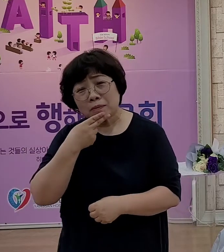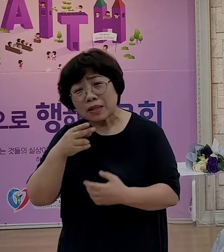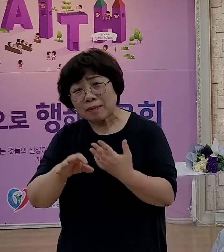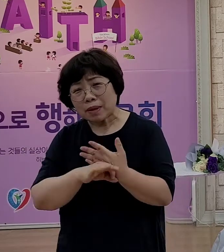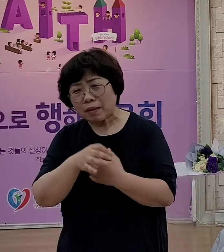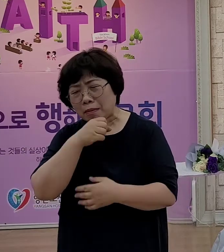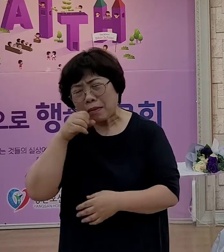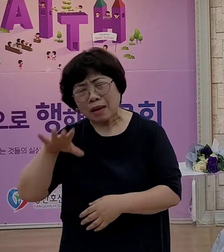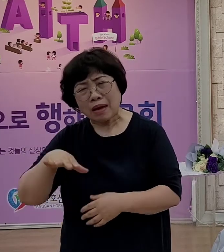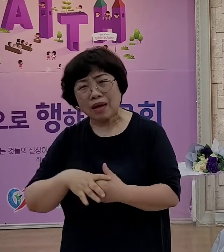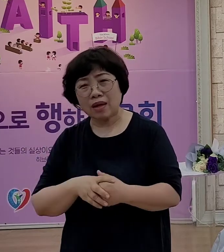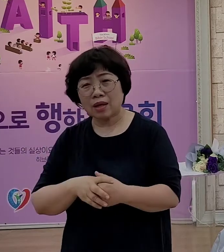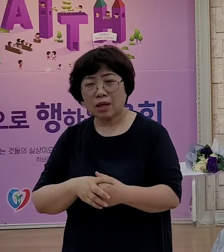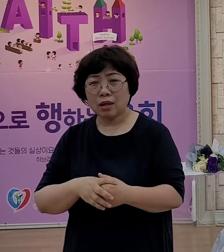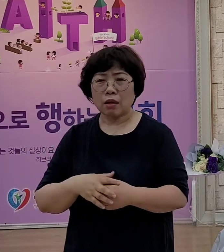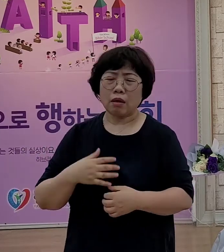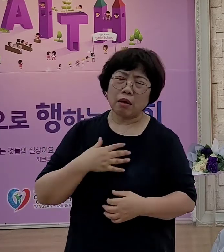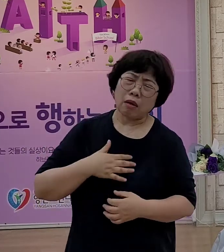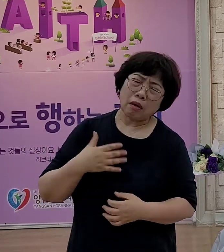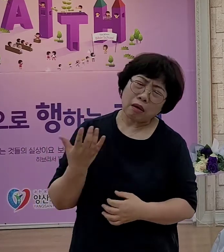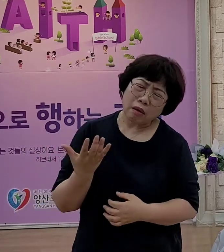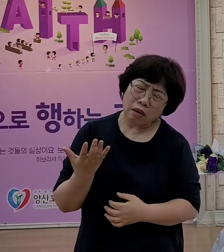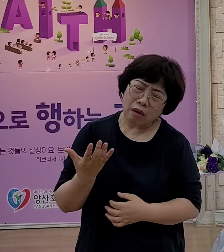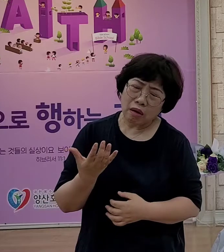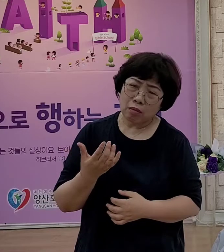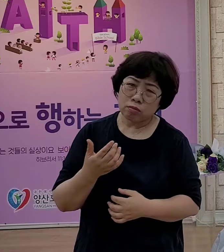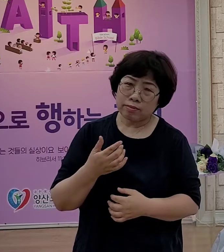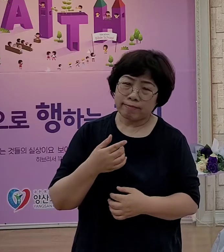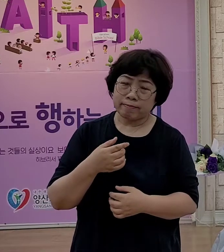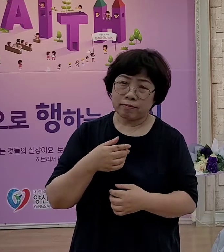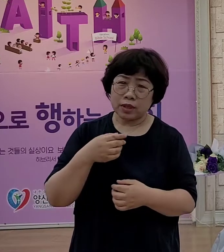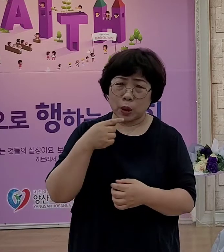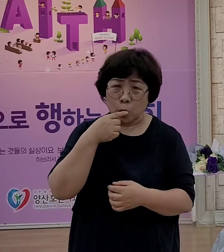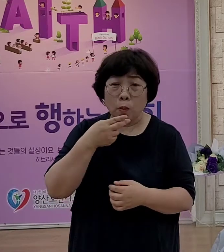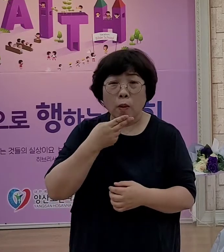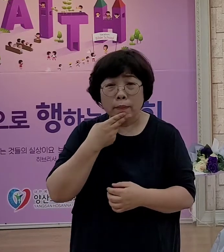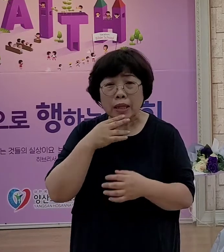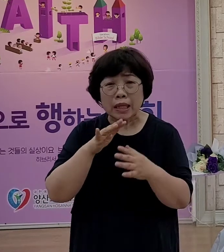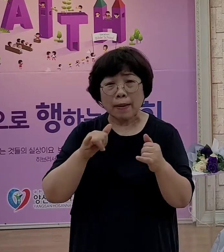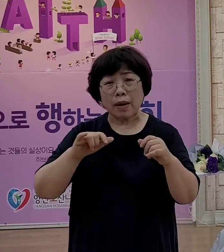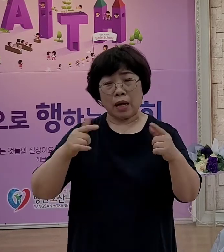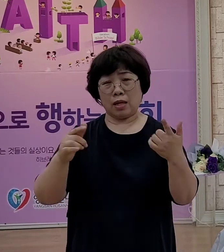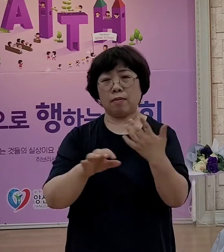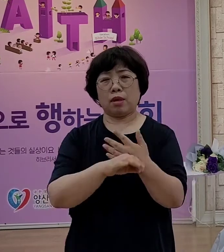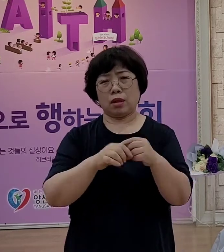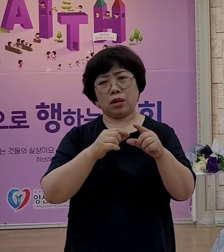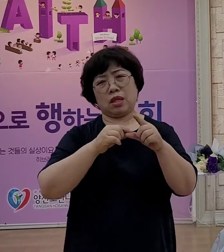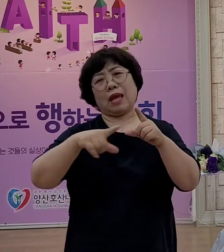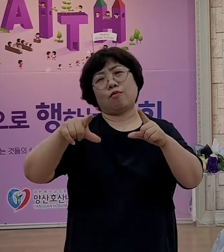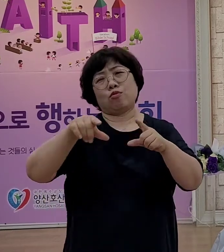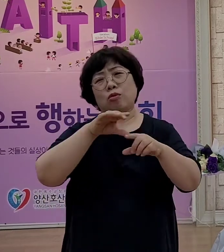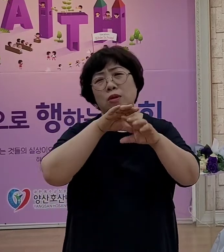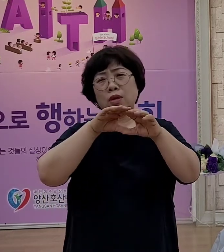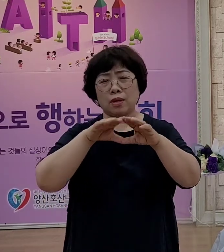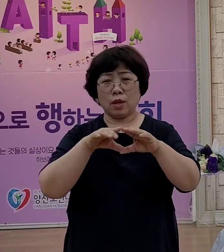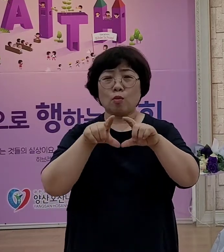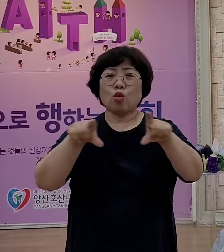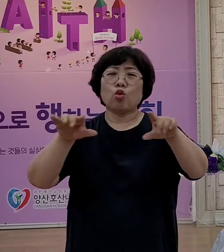몸이 아파서 완전 저염식이 아니라 무염식으로 하시는 분이면 몰라도 정상적인